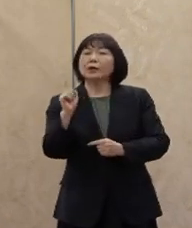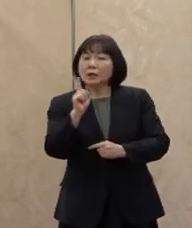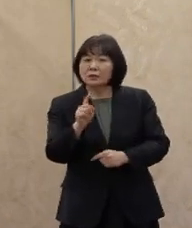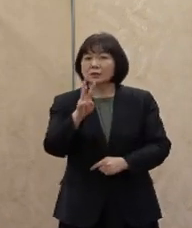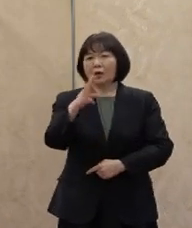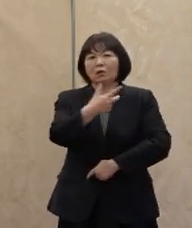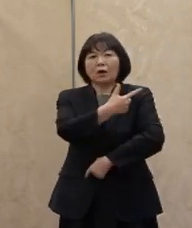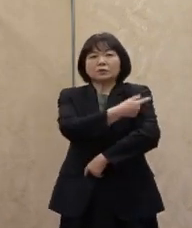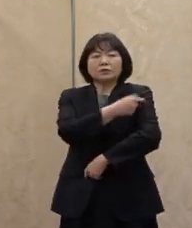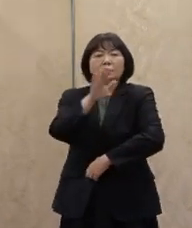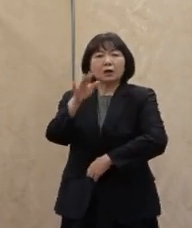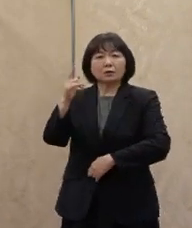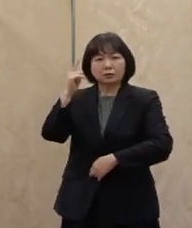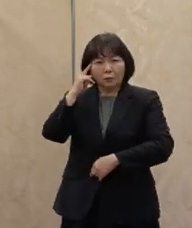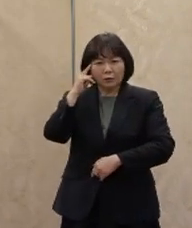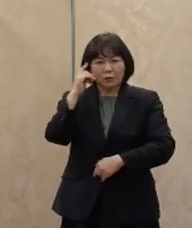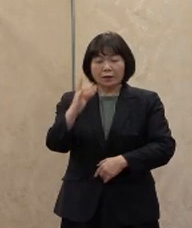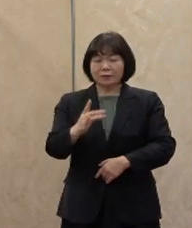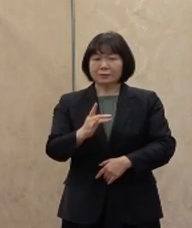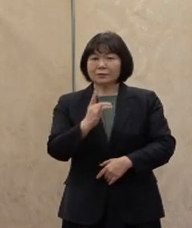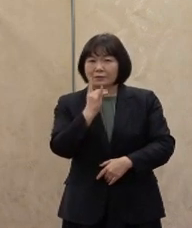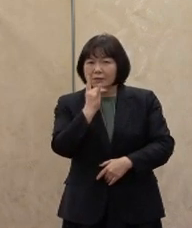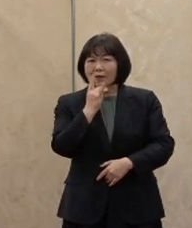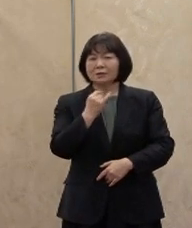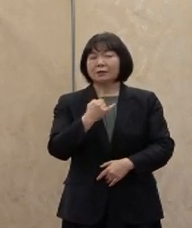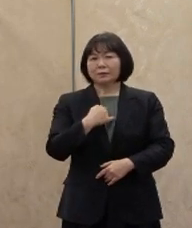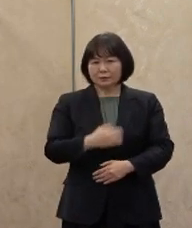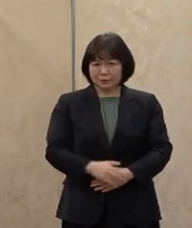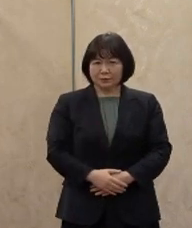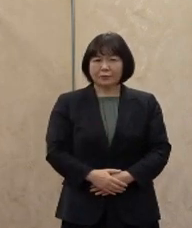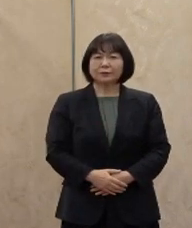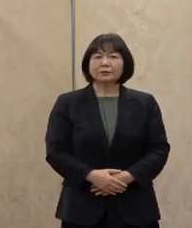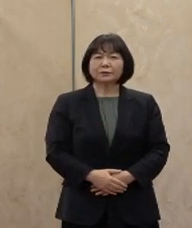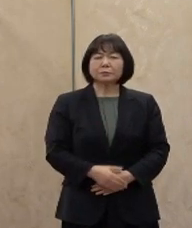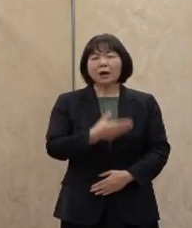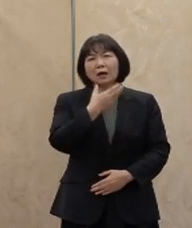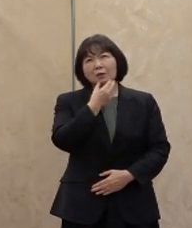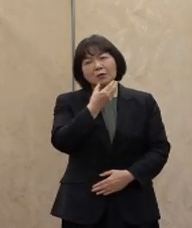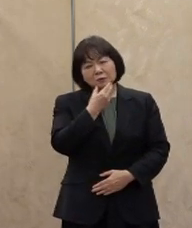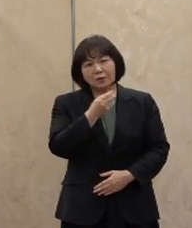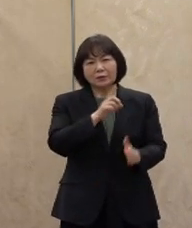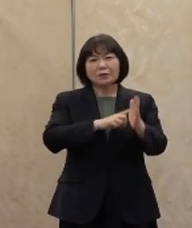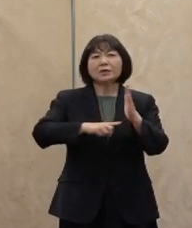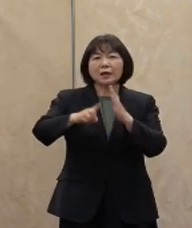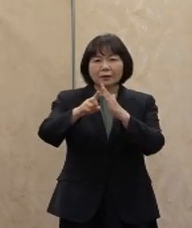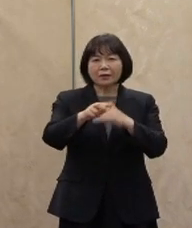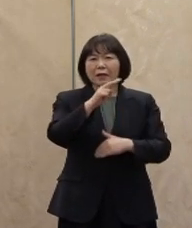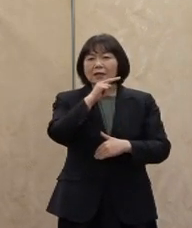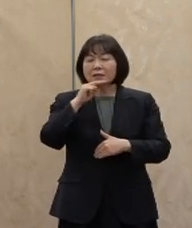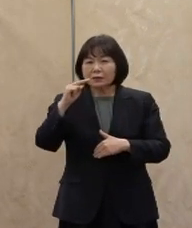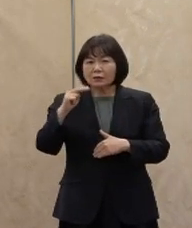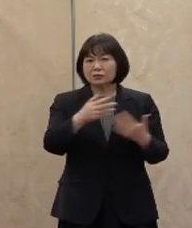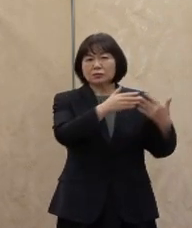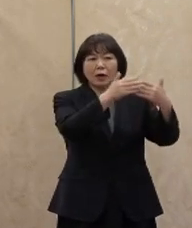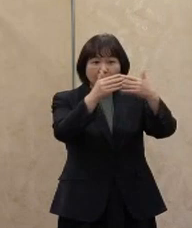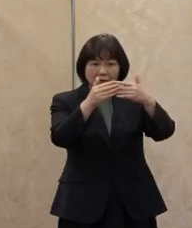ますので、大きく期待をしています。で、幸運なことというか、先行してもうイギリス、アメリ